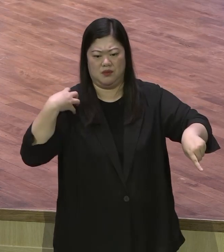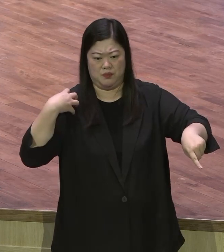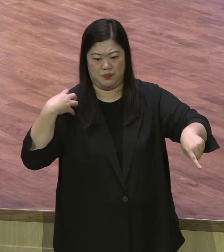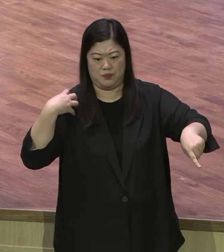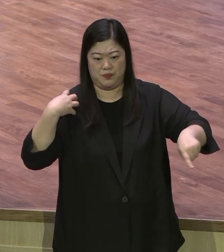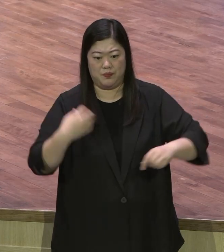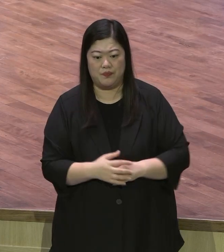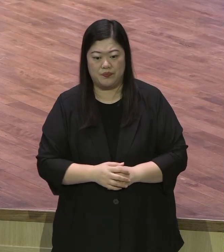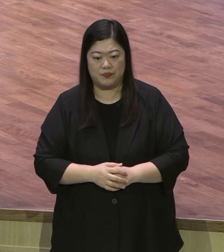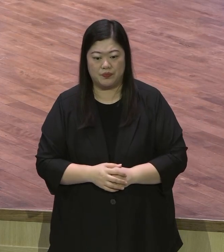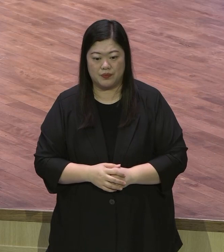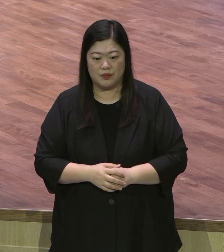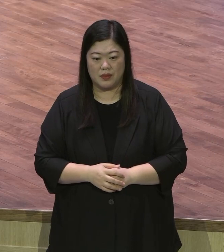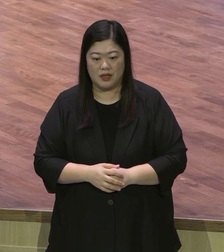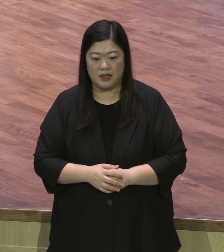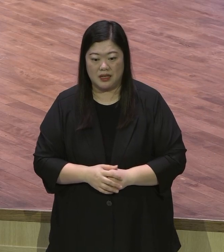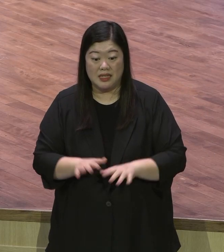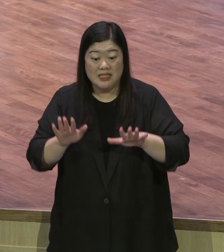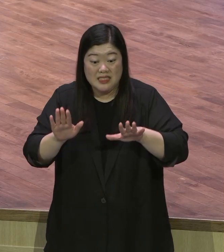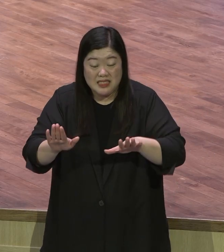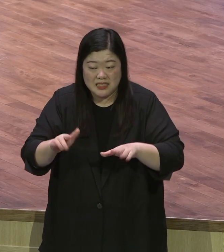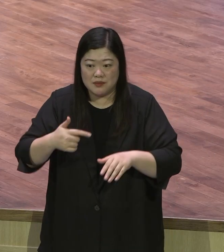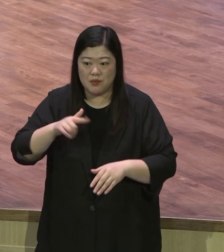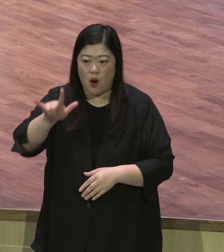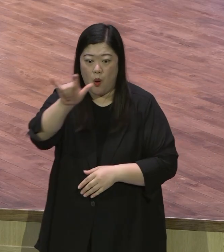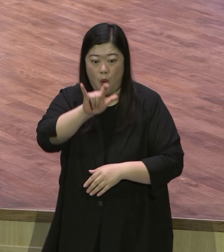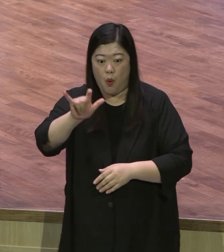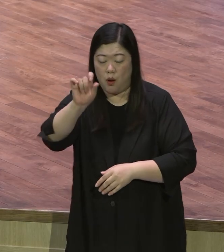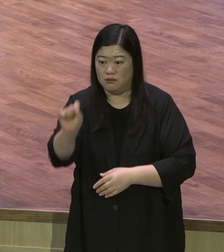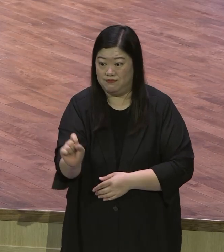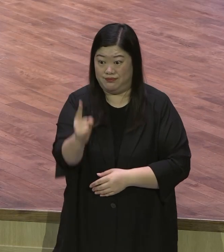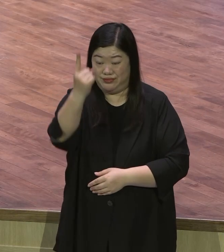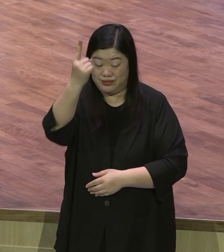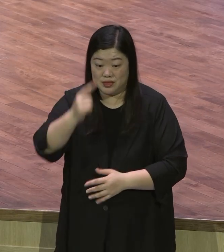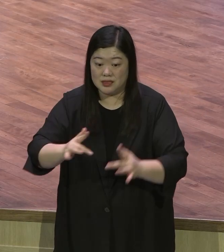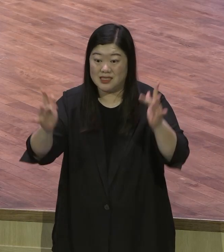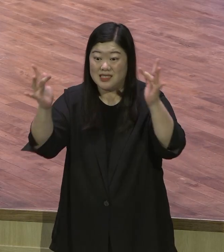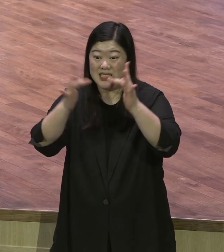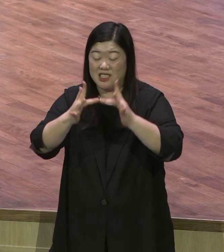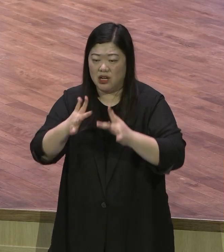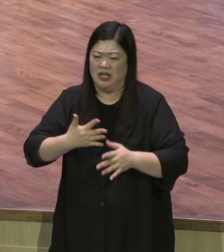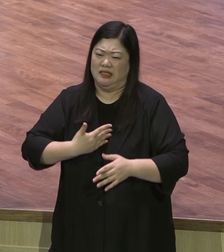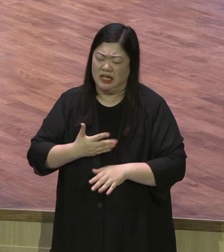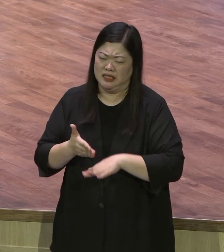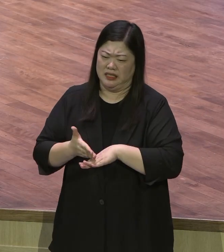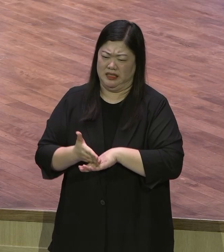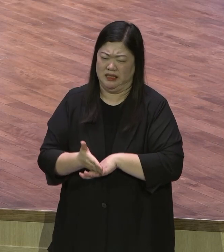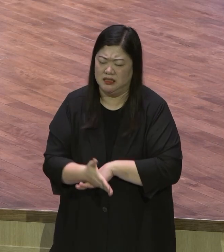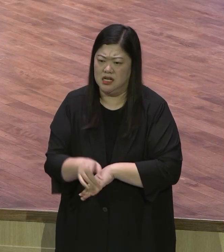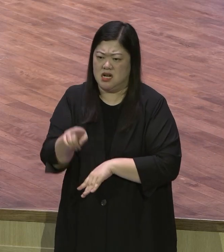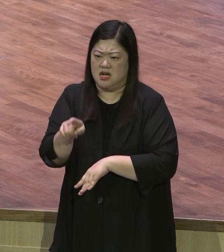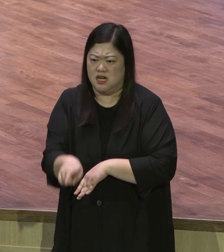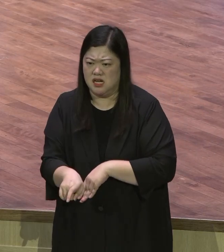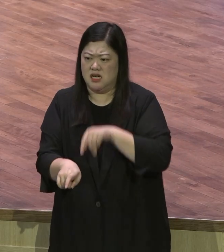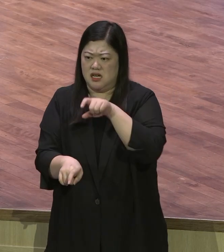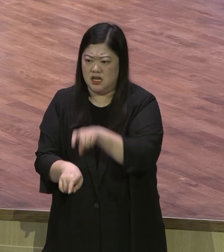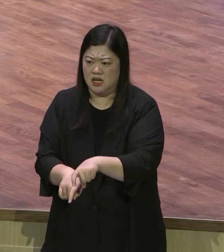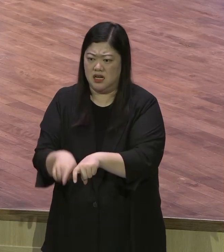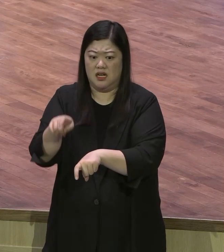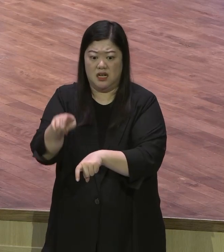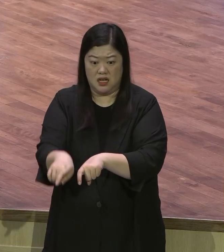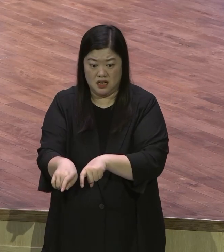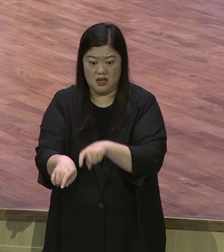문화 속에서요, 지금 코로나19 팬데믹 이 큰 세계로 확산되어서 전 세계가 지금 완전히 지금 거의